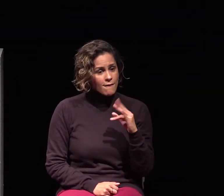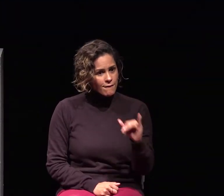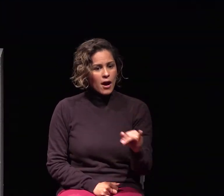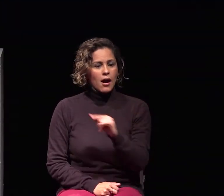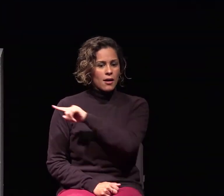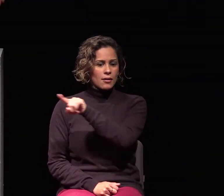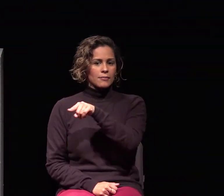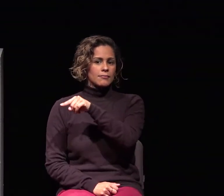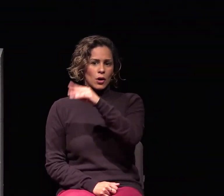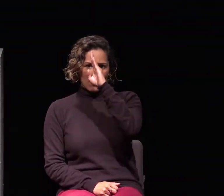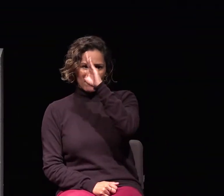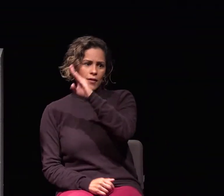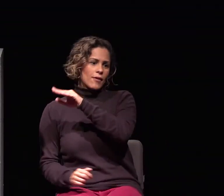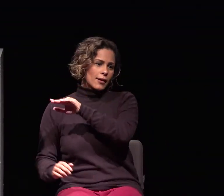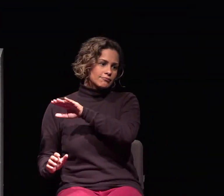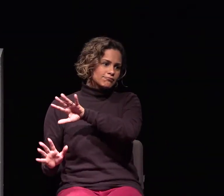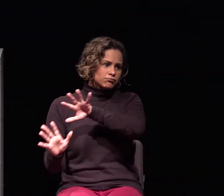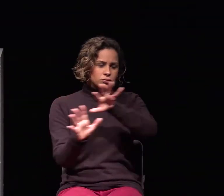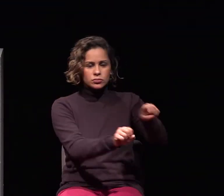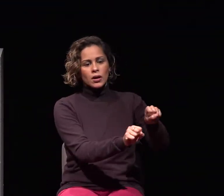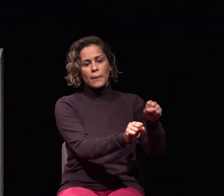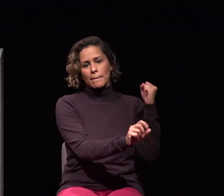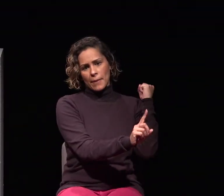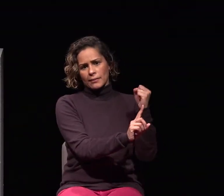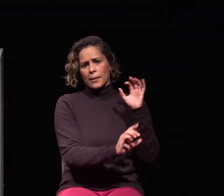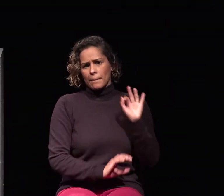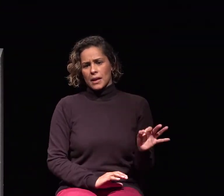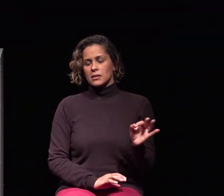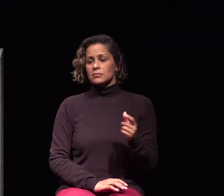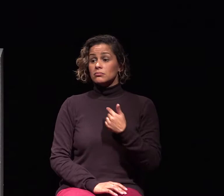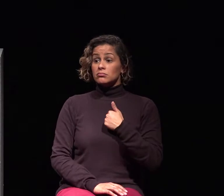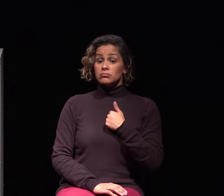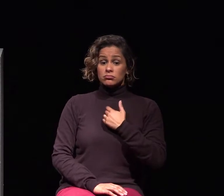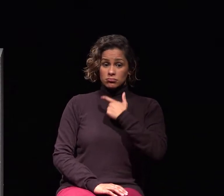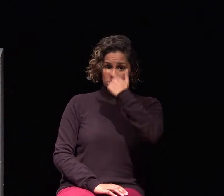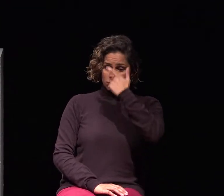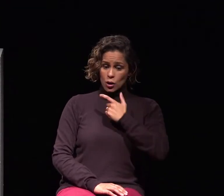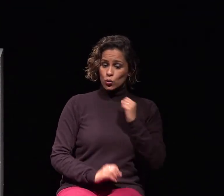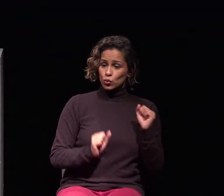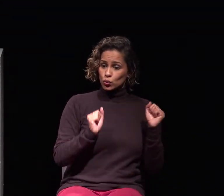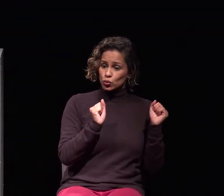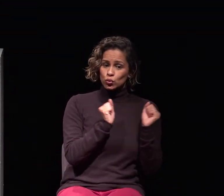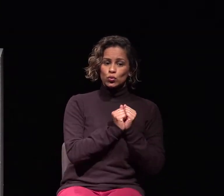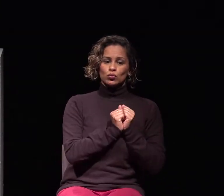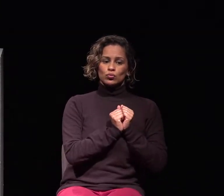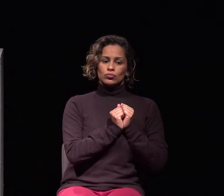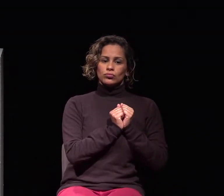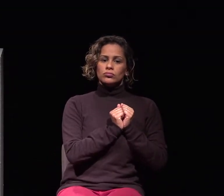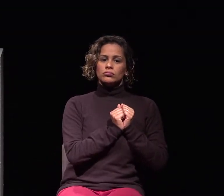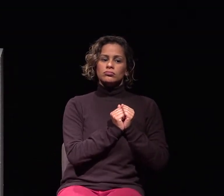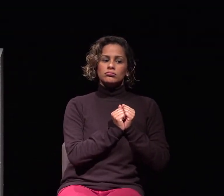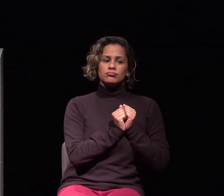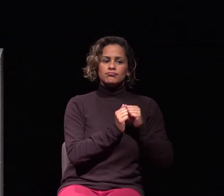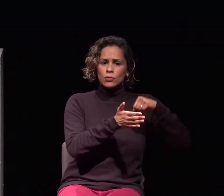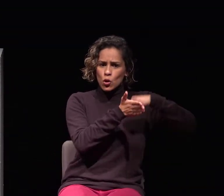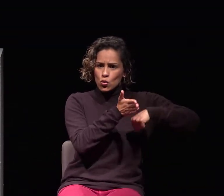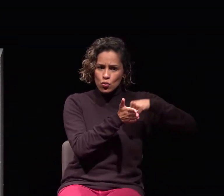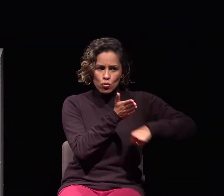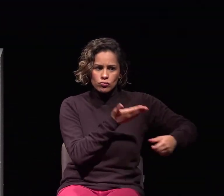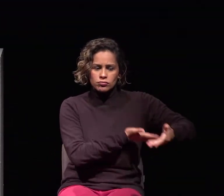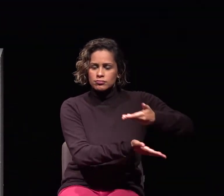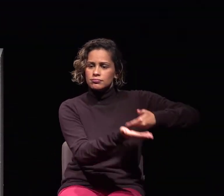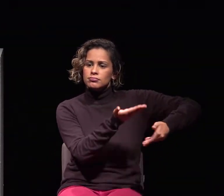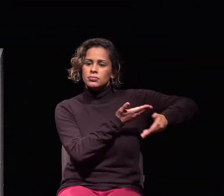mesmo. Aí ela fala, meu lugar é aqui junto com meus companheiros, lutando para livrar o país dessa ditadura